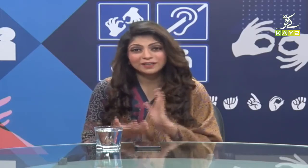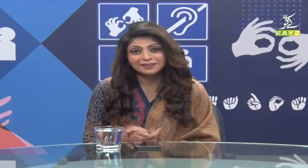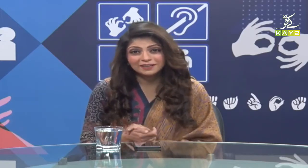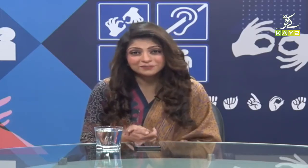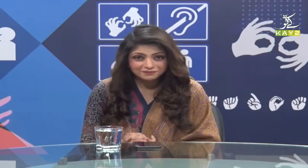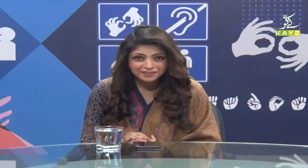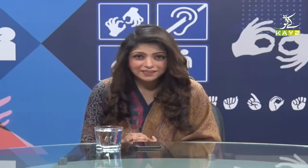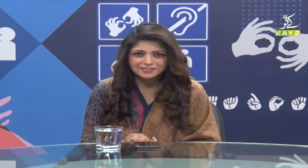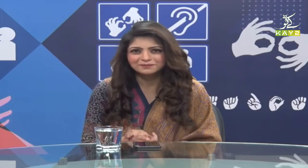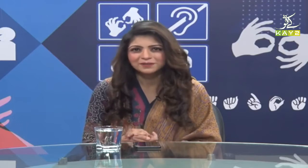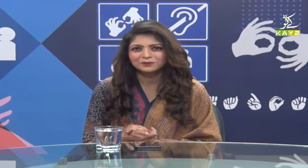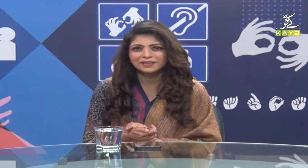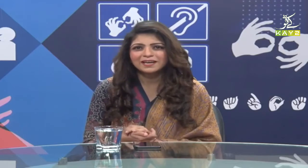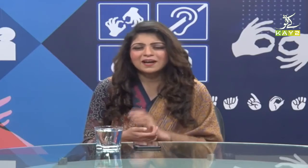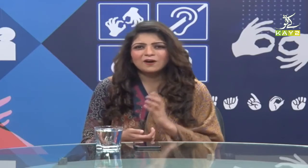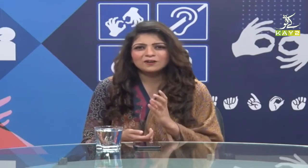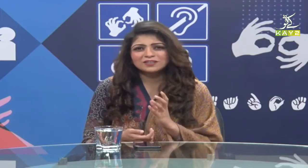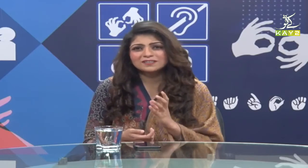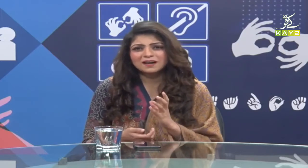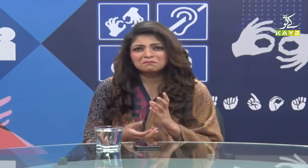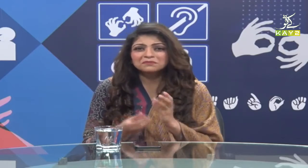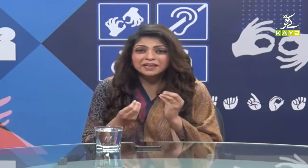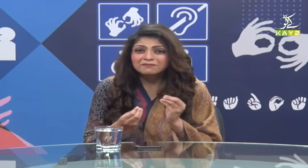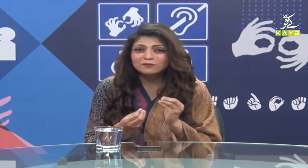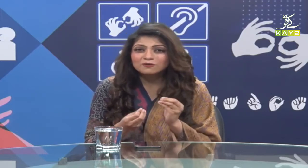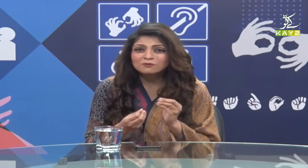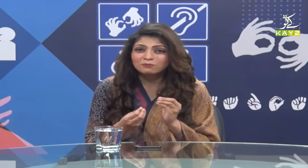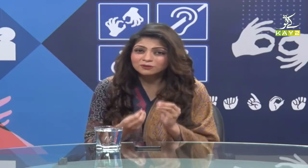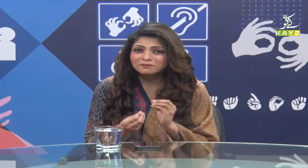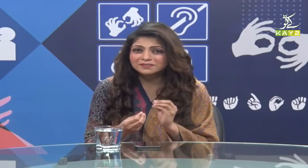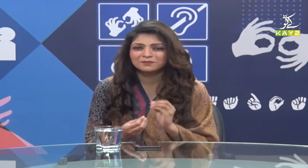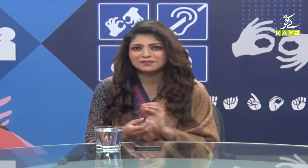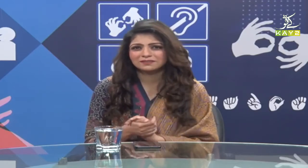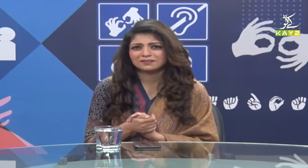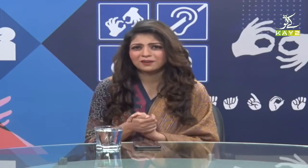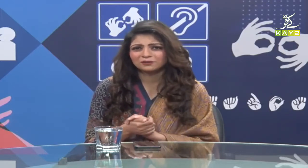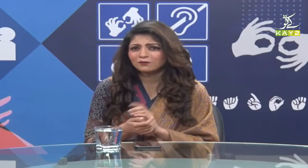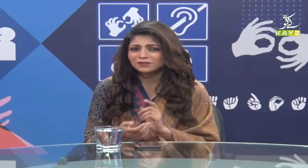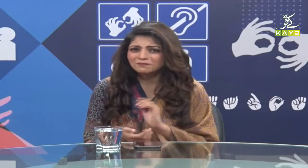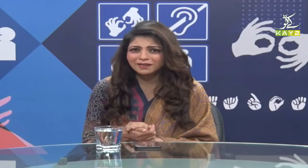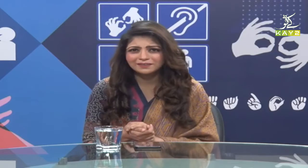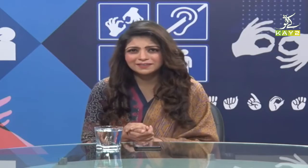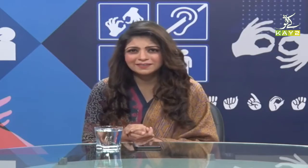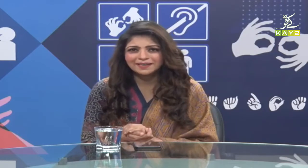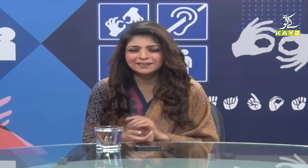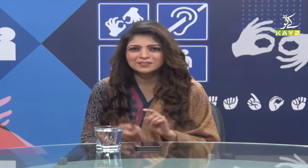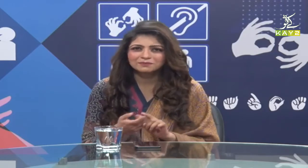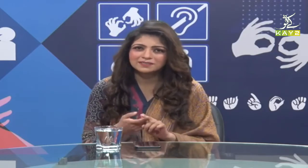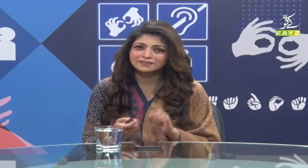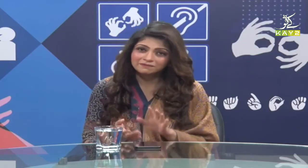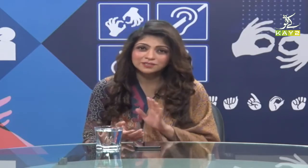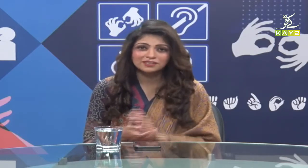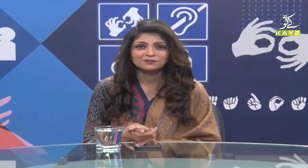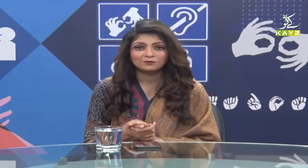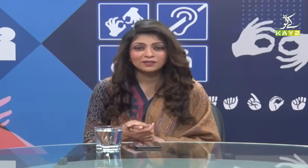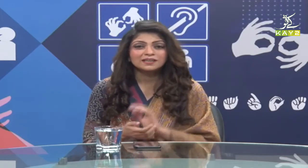तो टैलेंट ऑफ द वीक का सेगमेंट होता है, और जिसका डेफ़ लोगों को बहुत बेसब्री से इंतज़ार होता है। उसकी मेन रीज़न ये है कि जब किसी